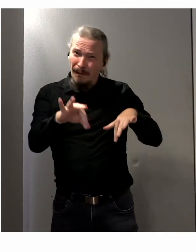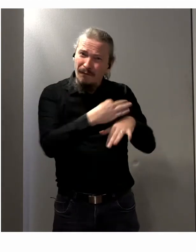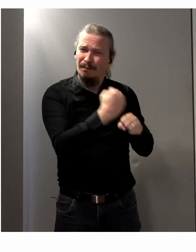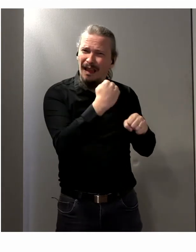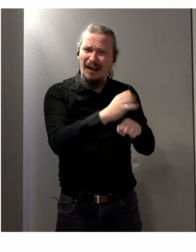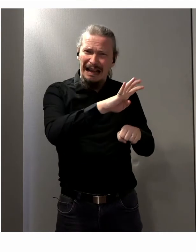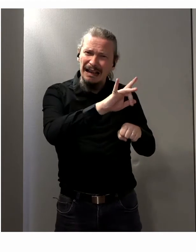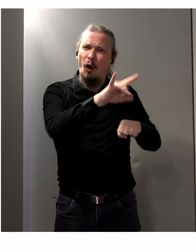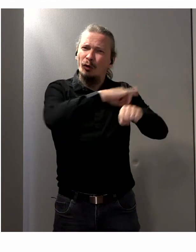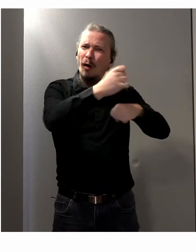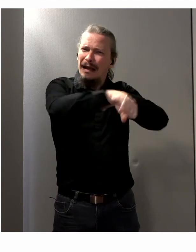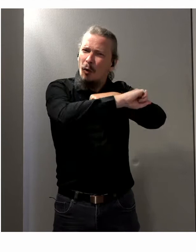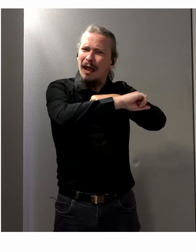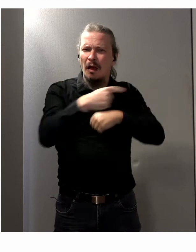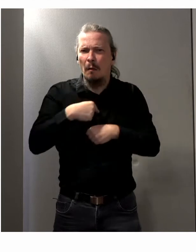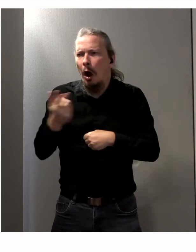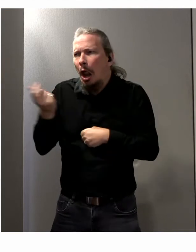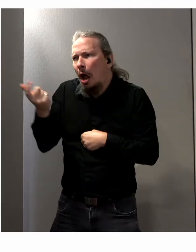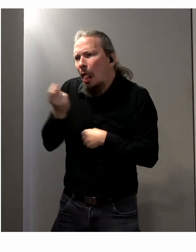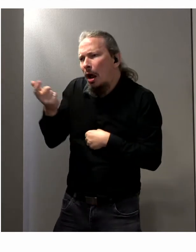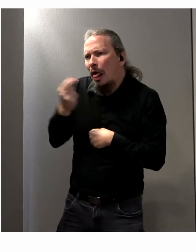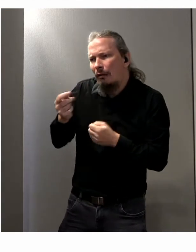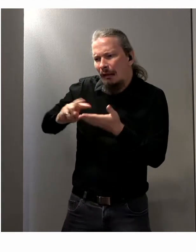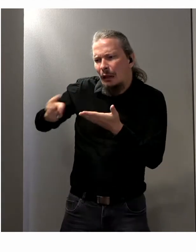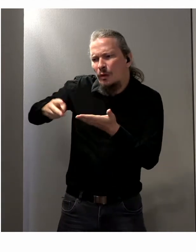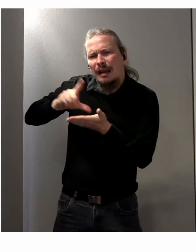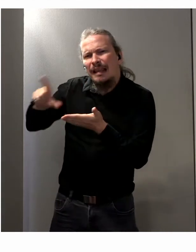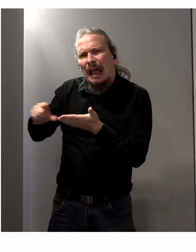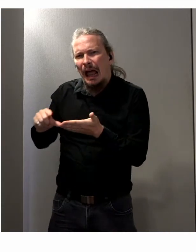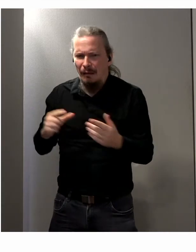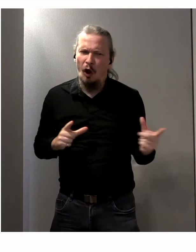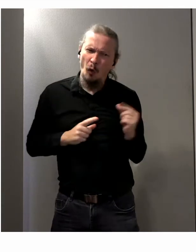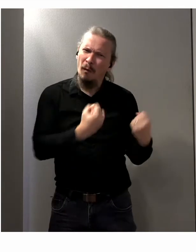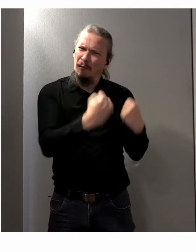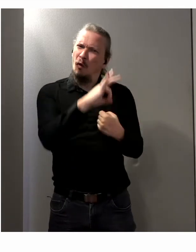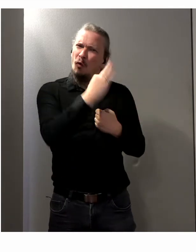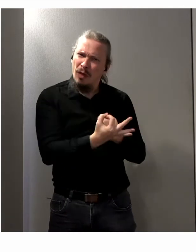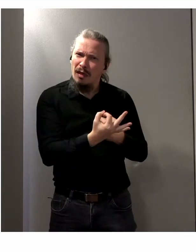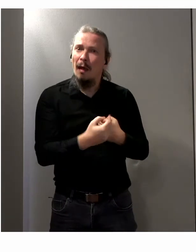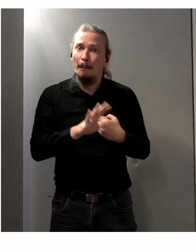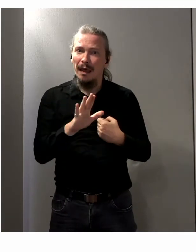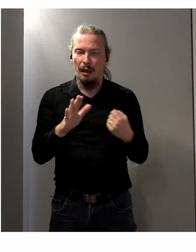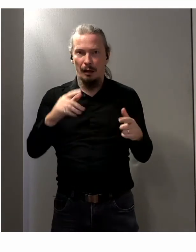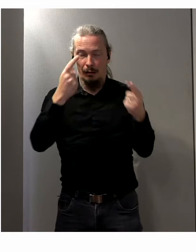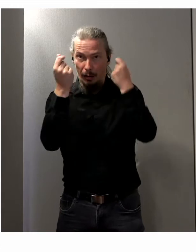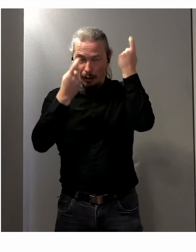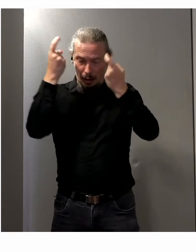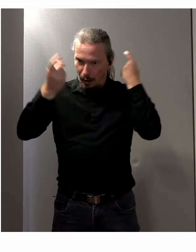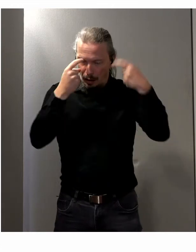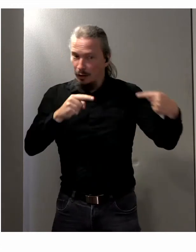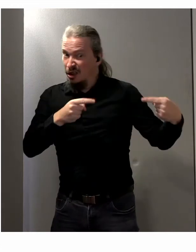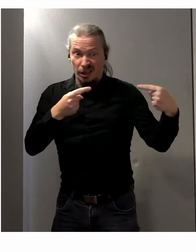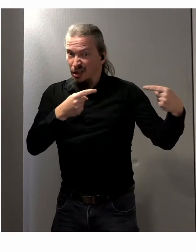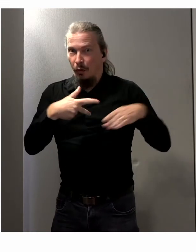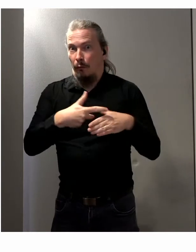par semaine et que moi, je m'efforce de gagner quelques sous en écrivant et en traduisant des textes littéraires. Notre couple est solide, mais cette question crée inévitablement de plus en plus de